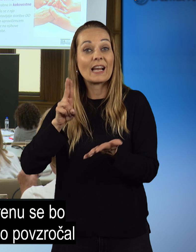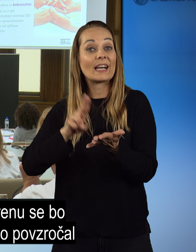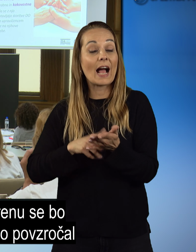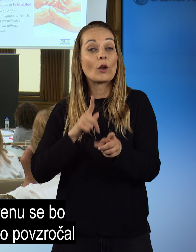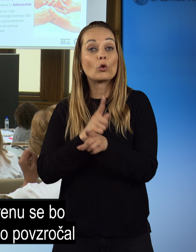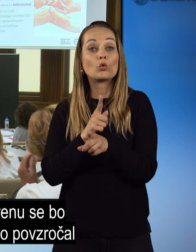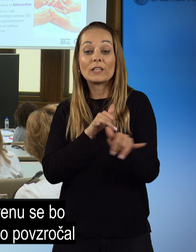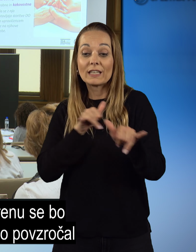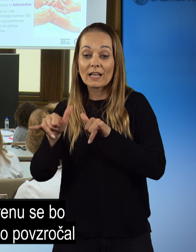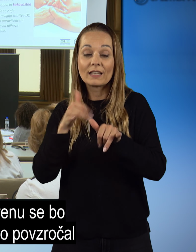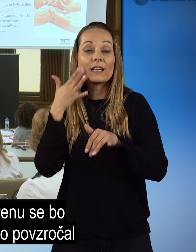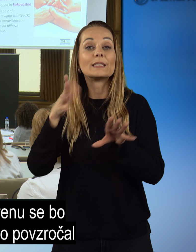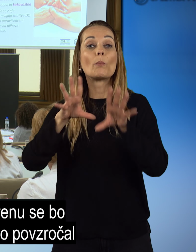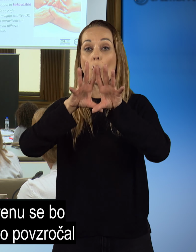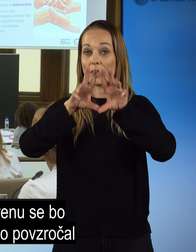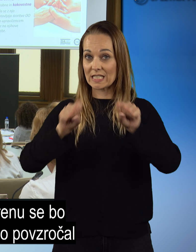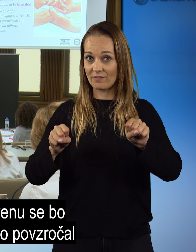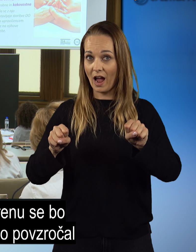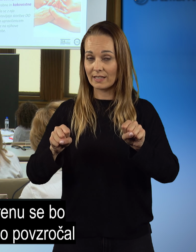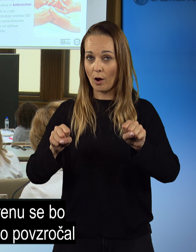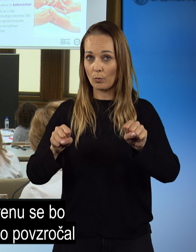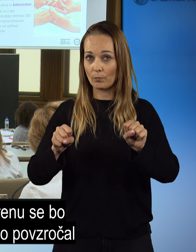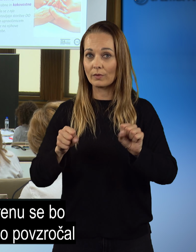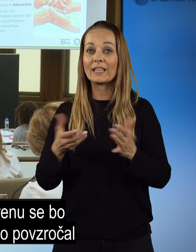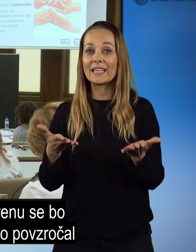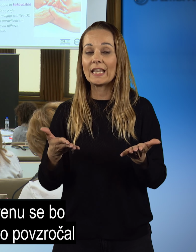na terenu, ki se bo pač izvajal in